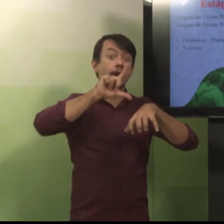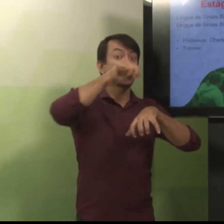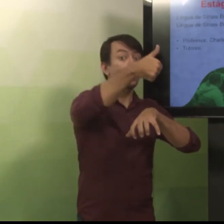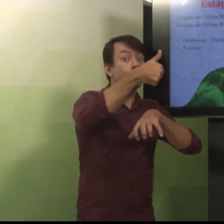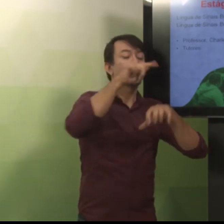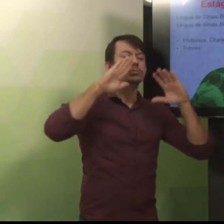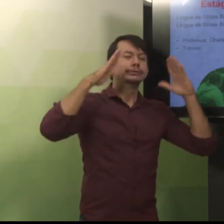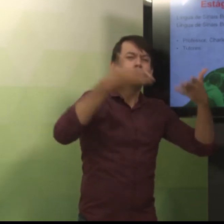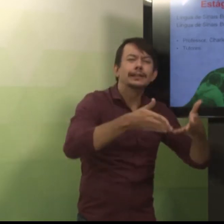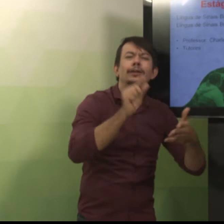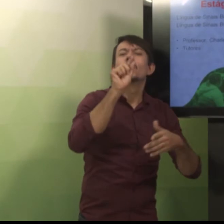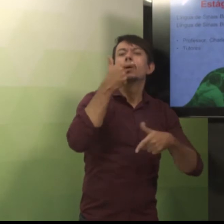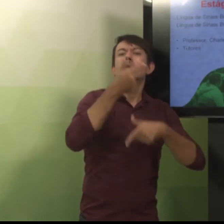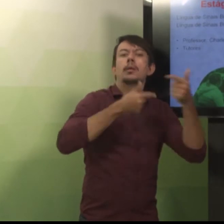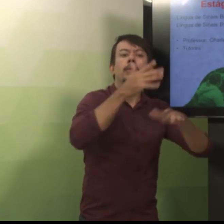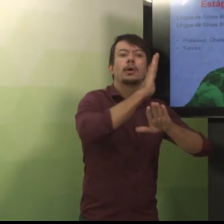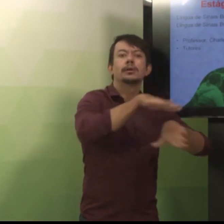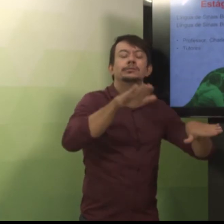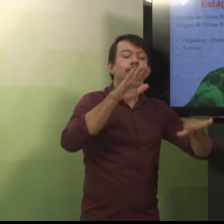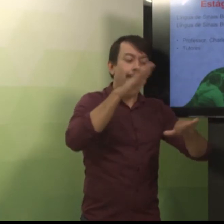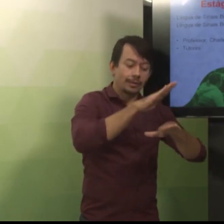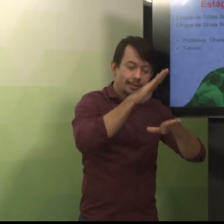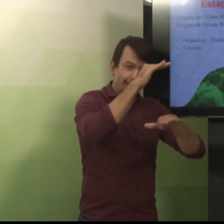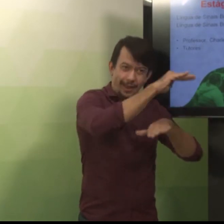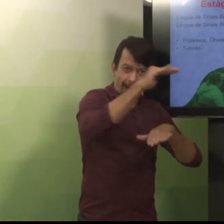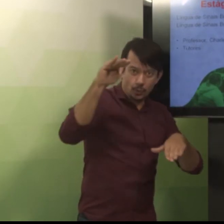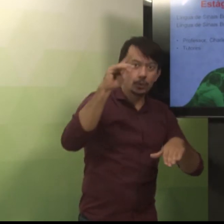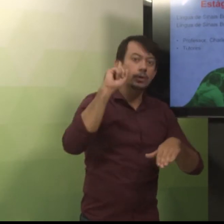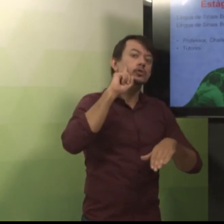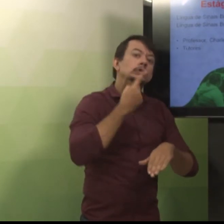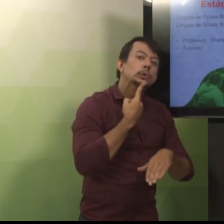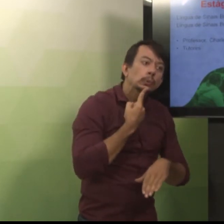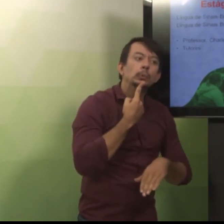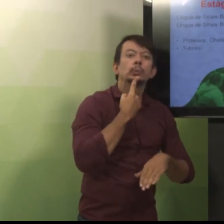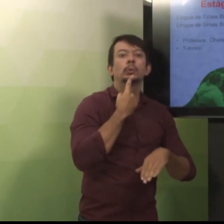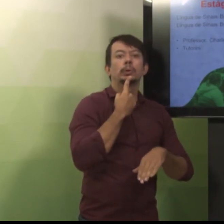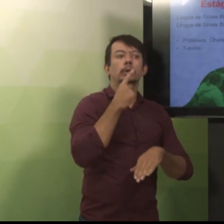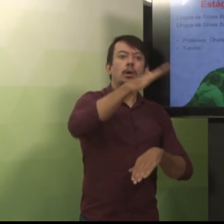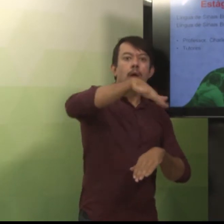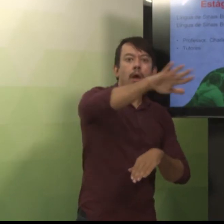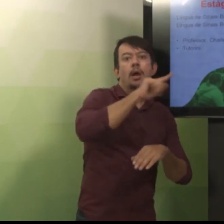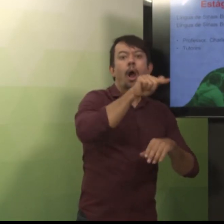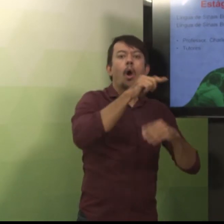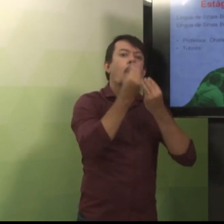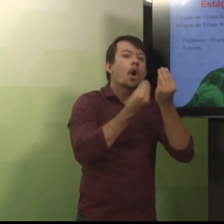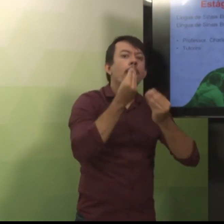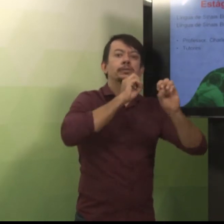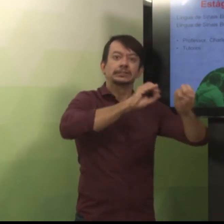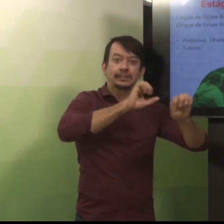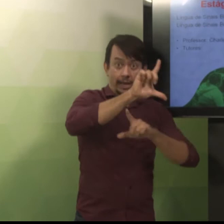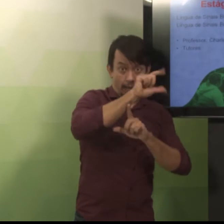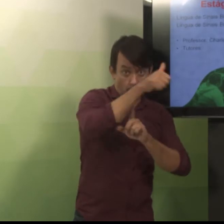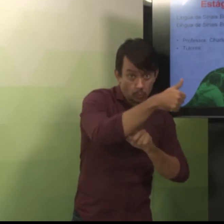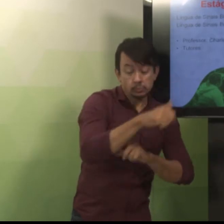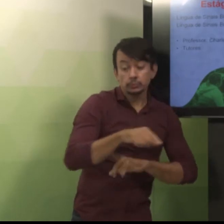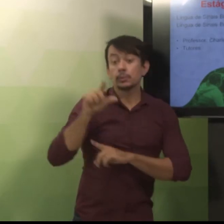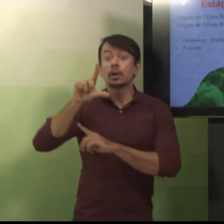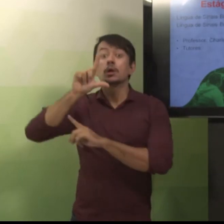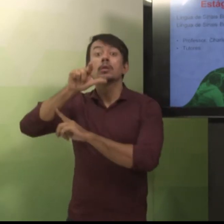estão separados, L1 e L2. L1 tem como foco crianças e adultos surdos